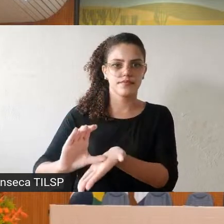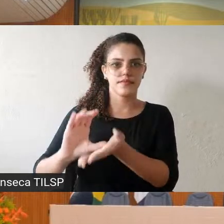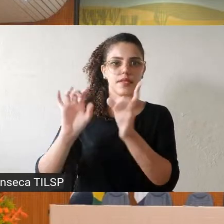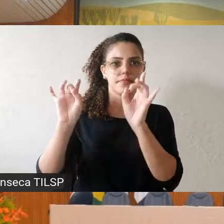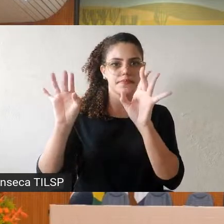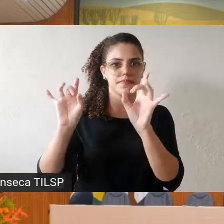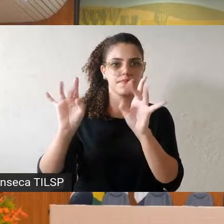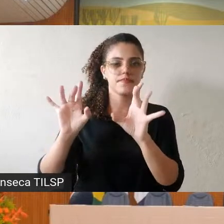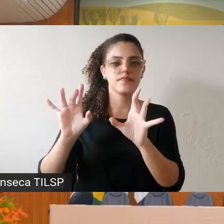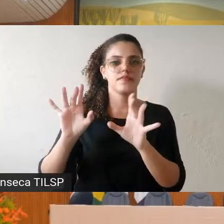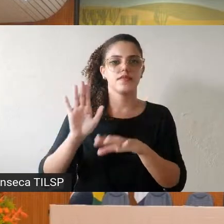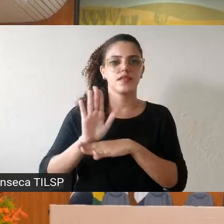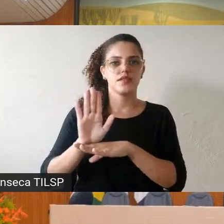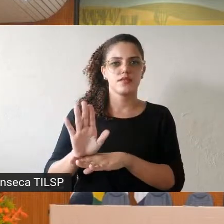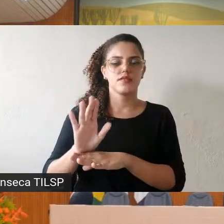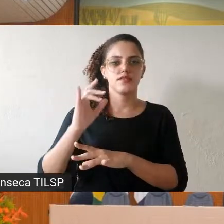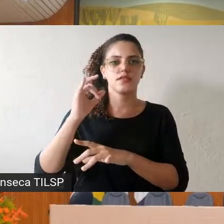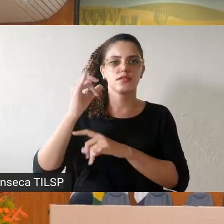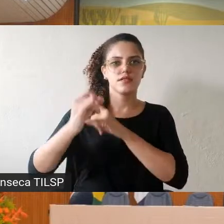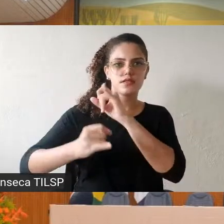para os discentes